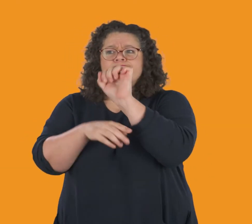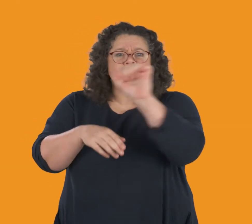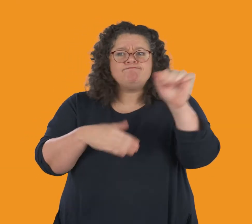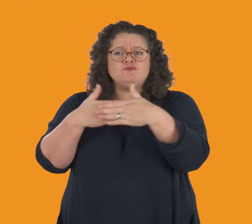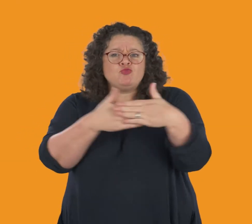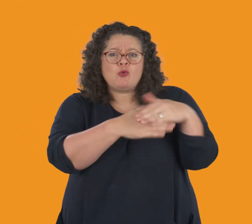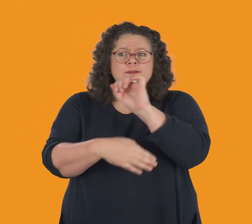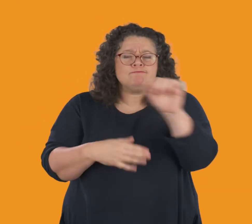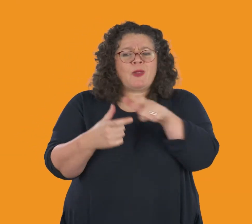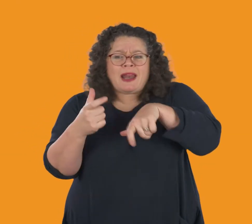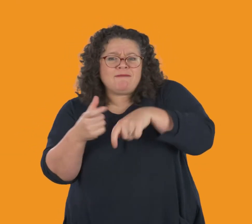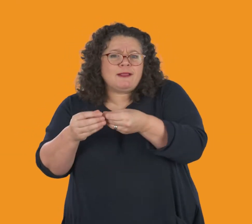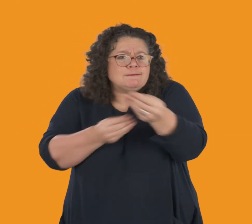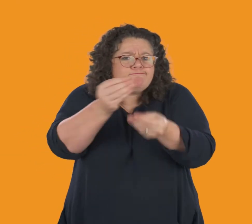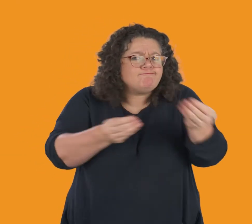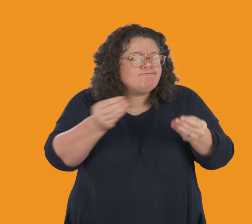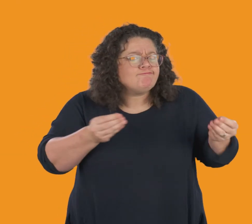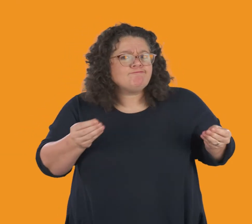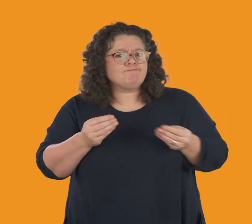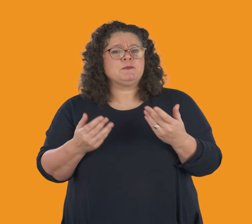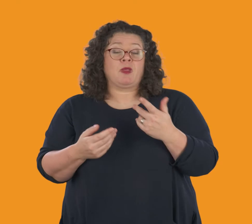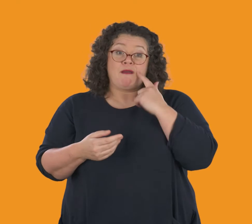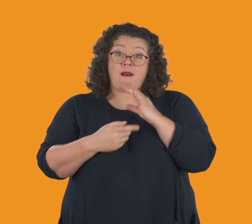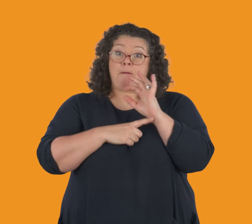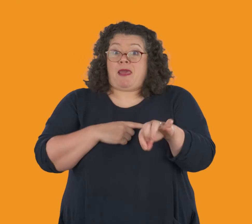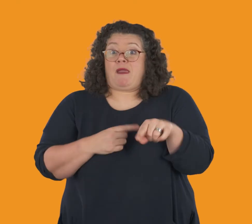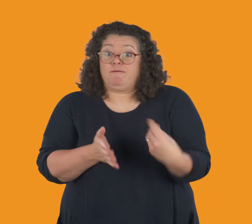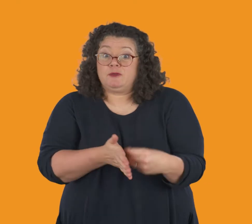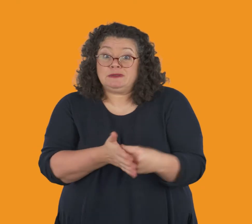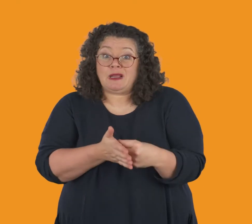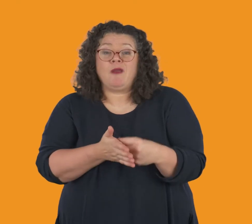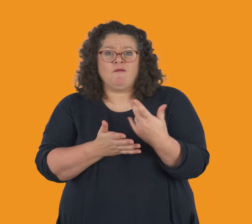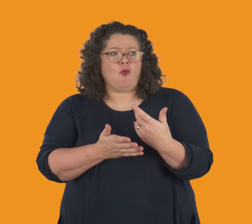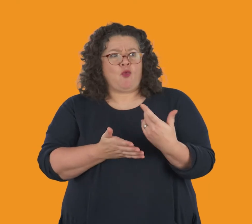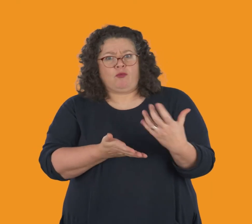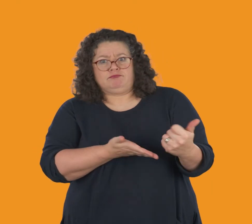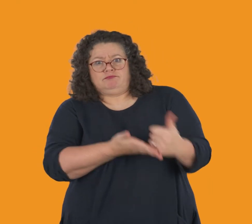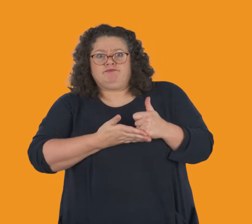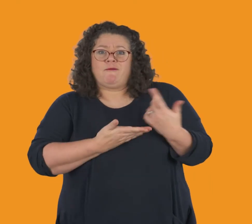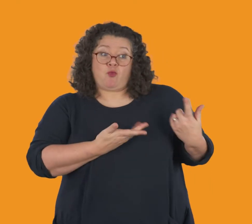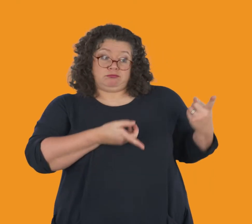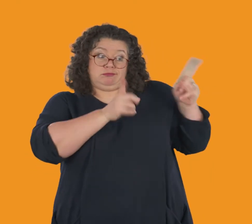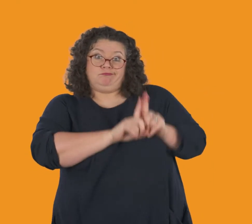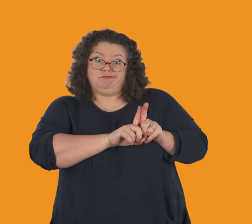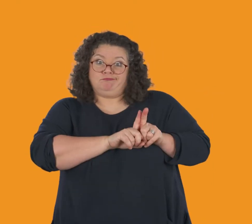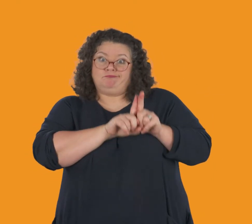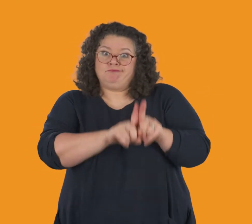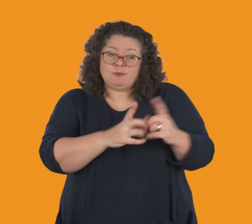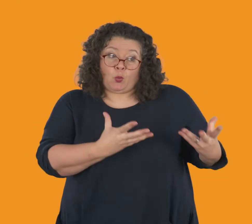ward. Gall wneud cais i'r Gronfa am gymorth ariannol ar gyfer cynorthwyydd i fynd gyda gef